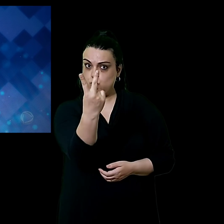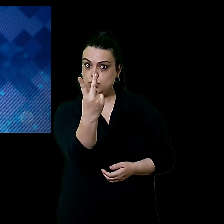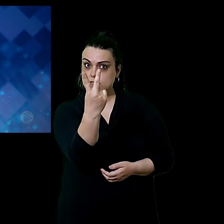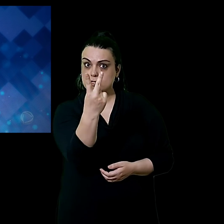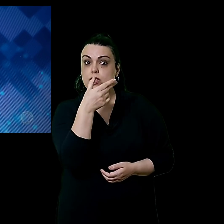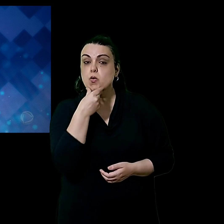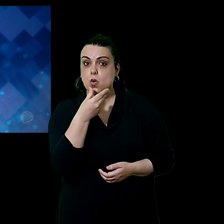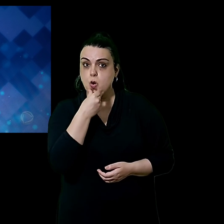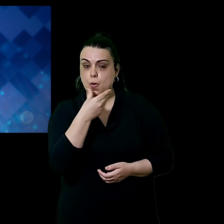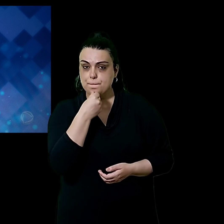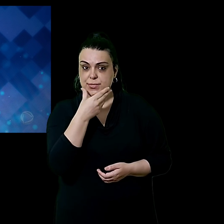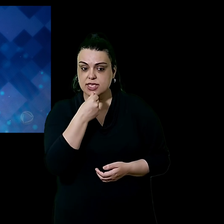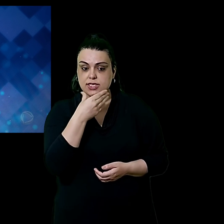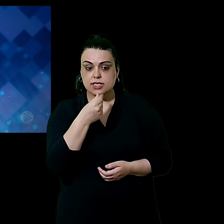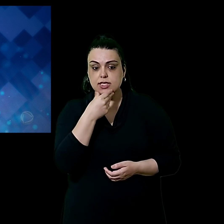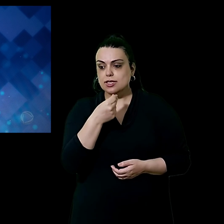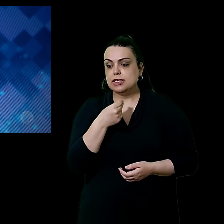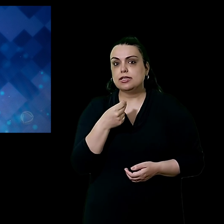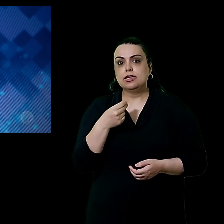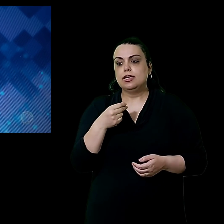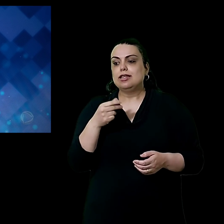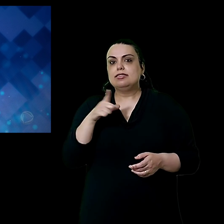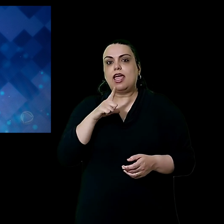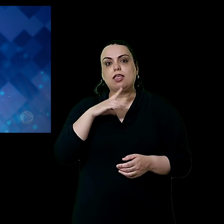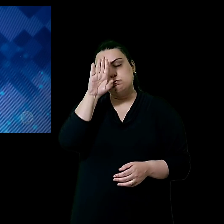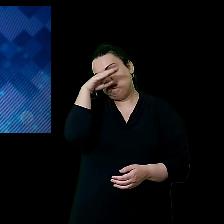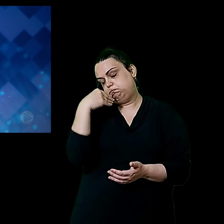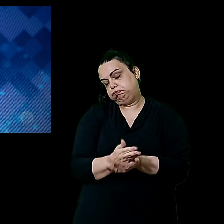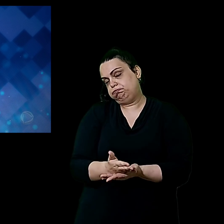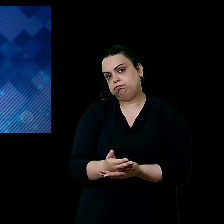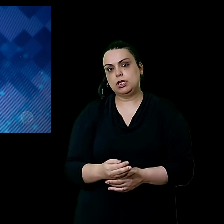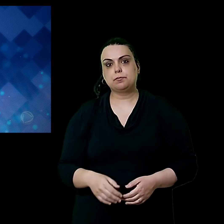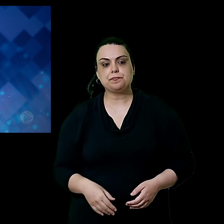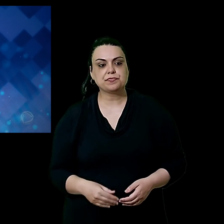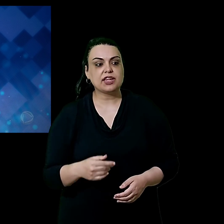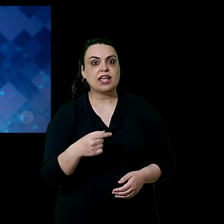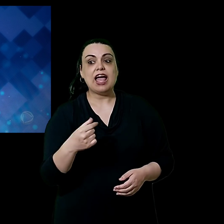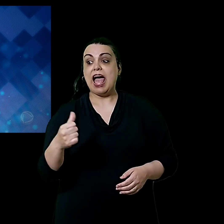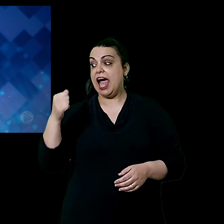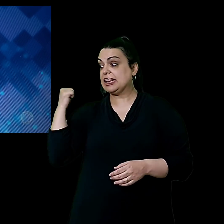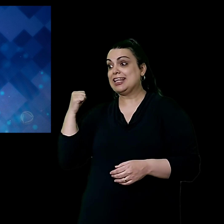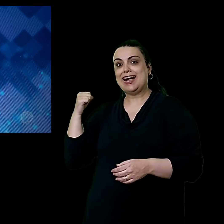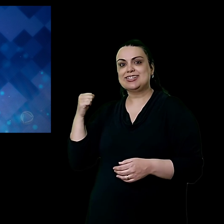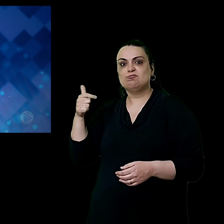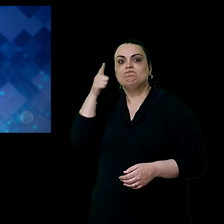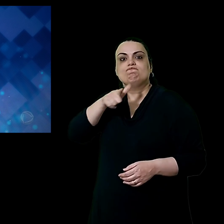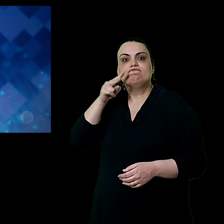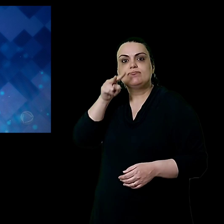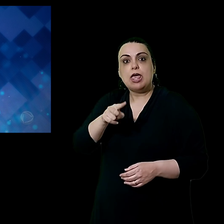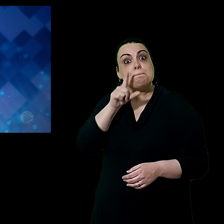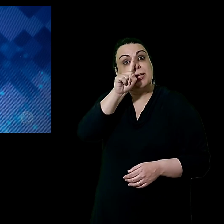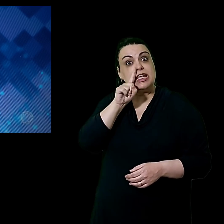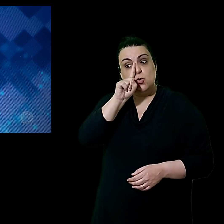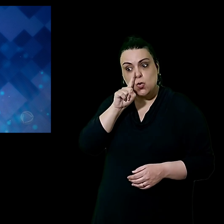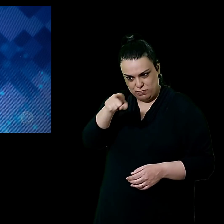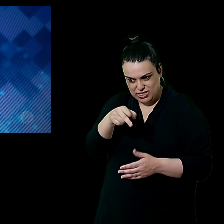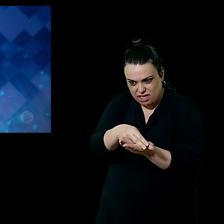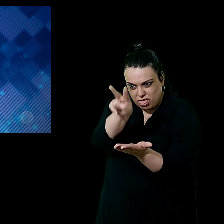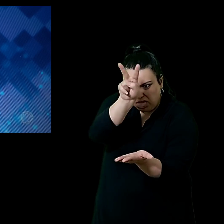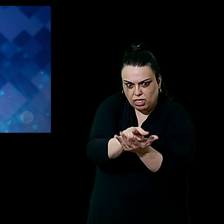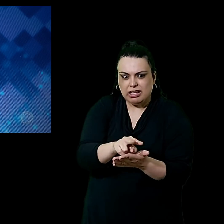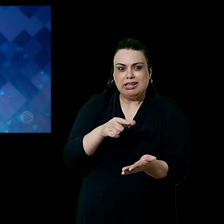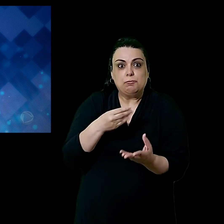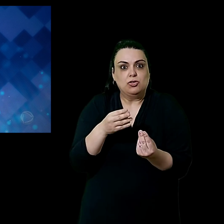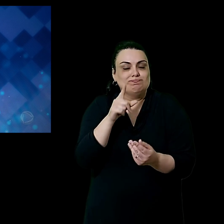tem dois. Todos dois mortos. Não tá, até desmaiado. E atrás? Atrás não tem como chegar lá. Escorregou? Eu vi, você caiu na